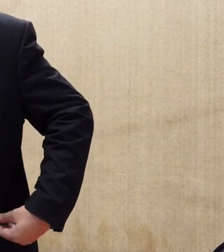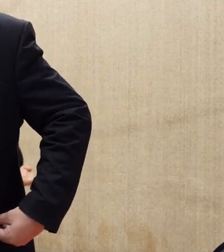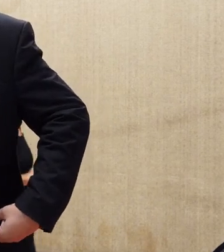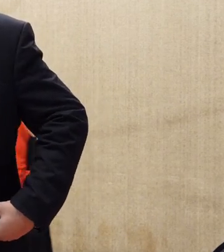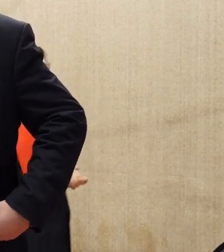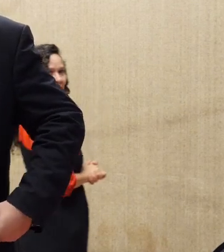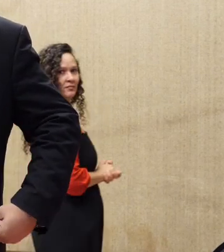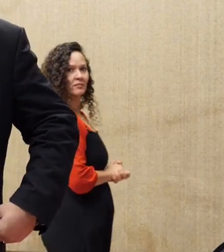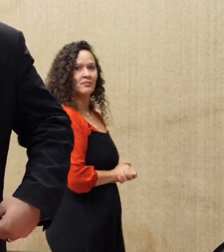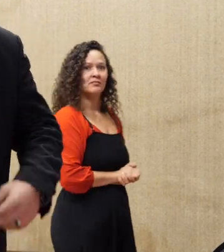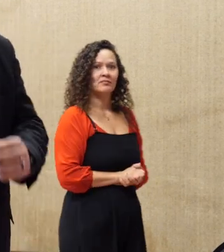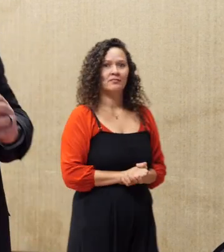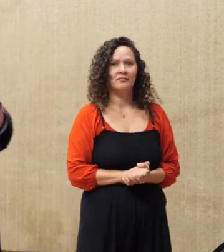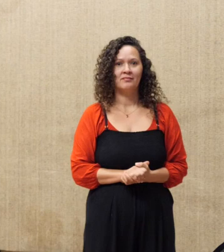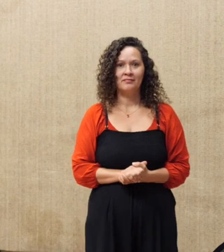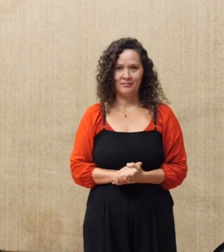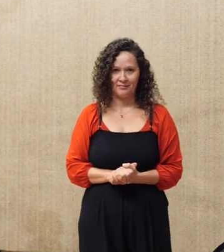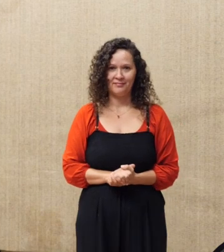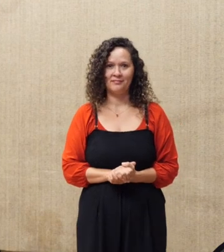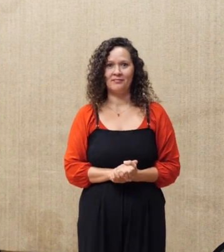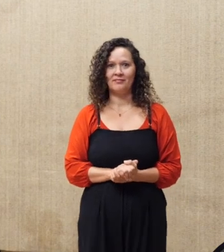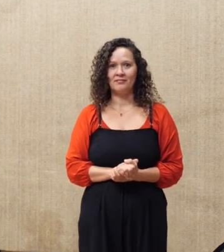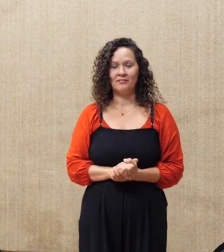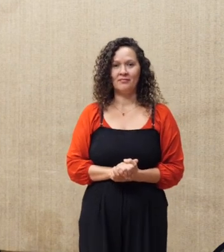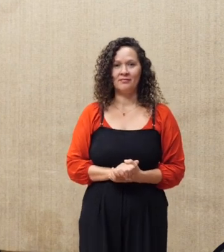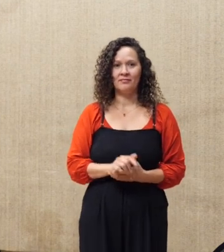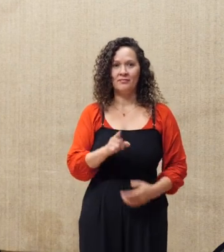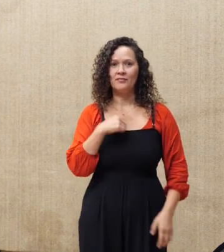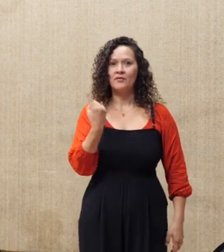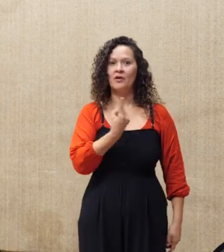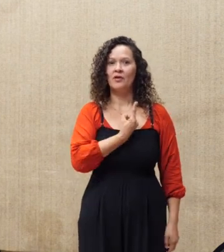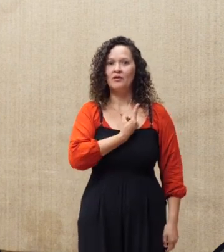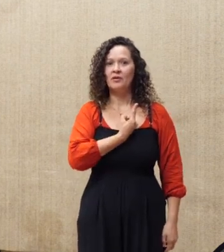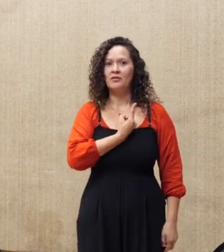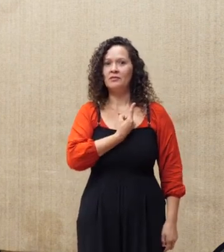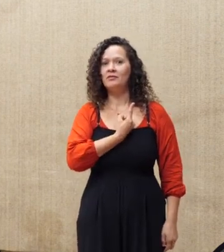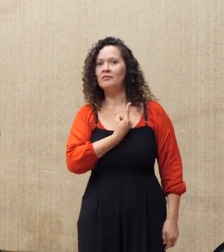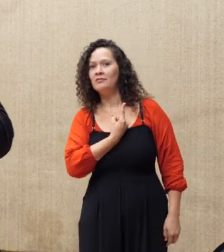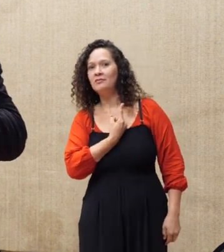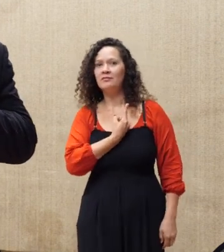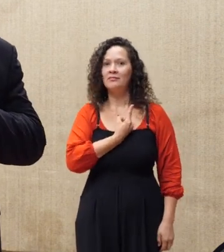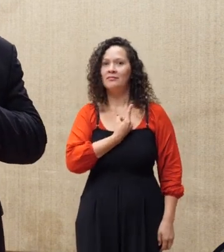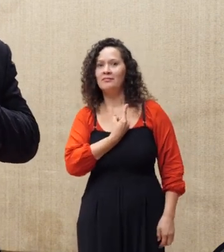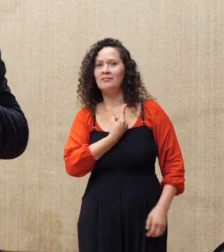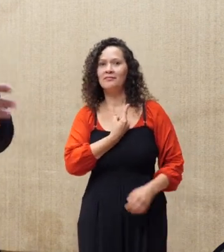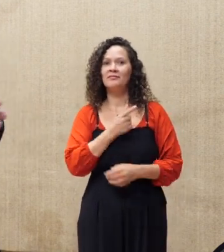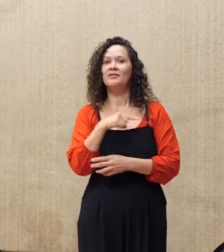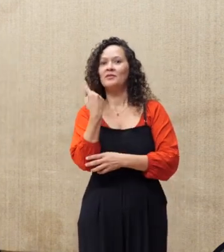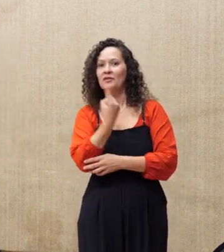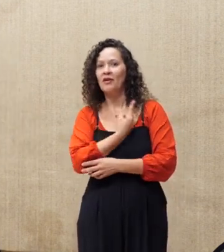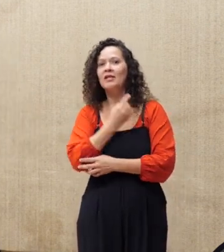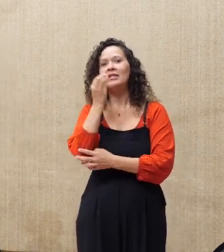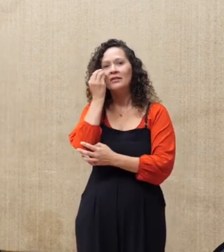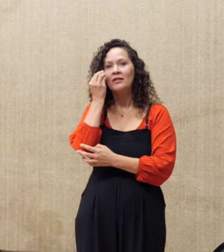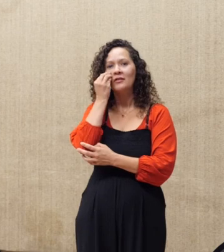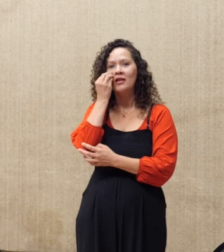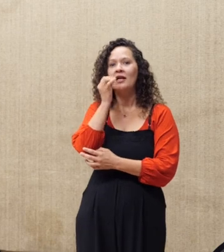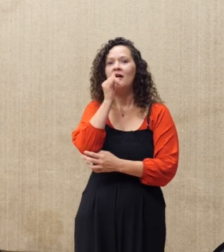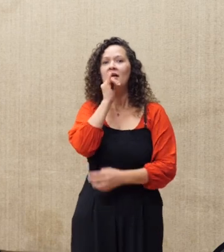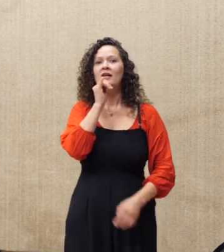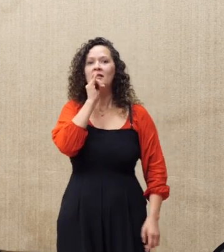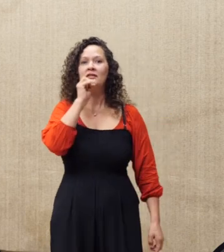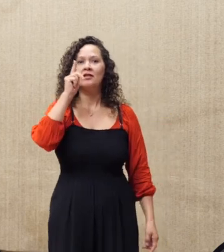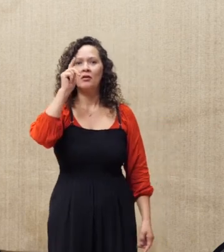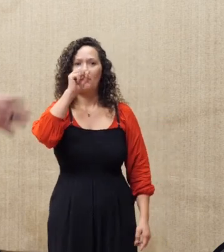das mais diversas formas no nosso país. Né? A gente fica entre aquela forma jocosa que os companheiros do PSOL normalmente fazem,